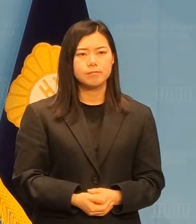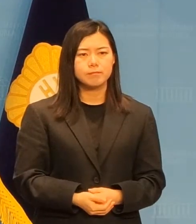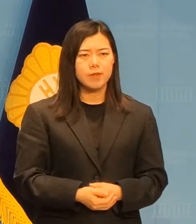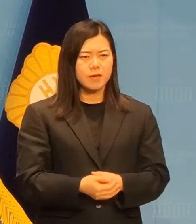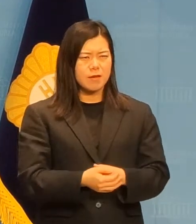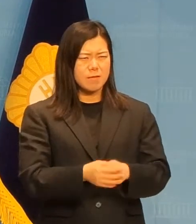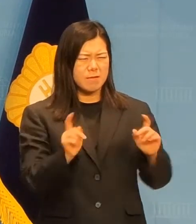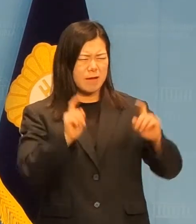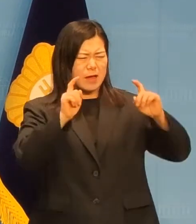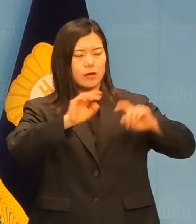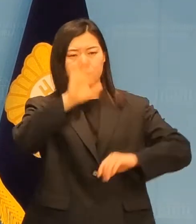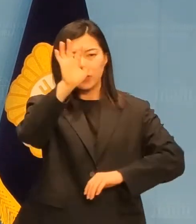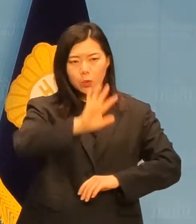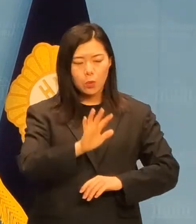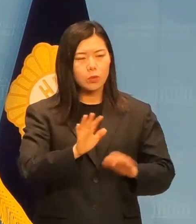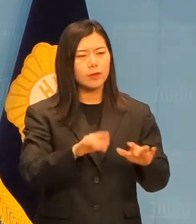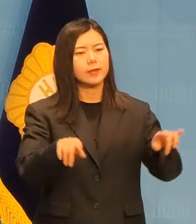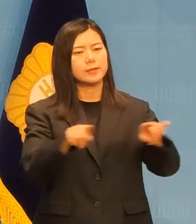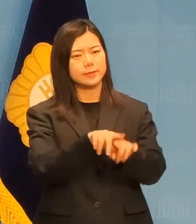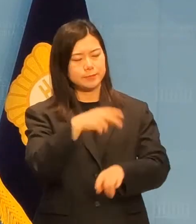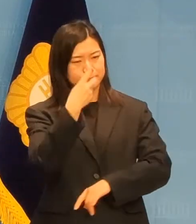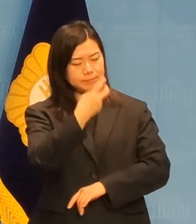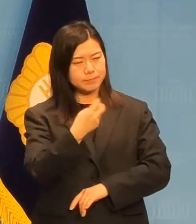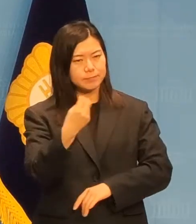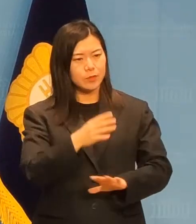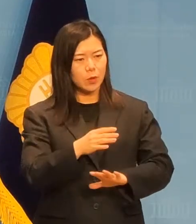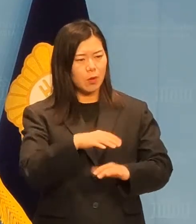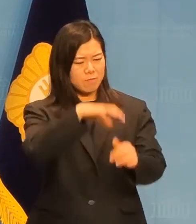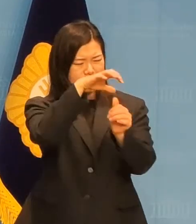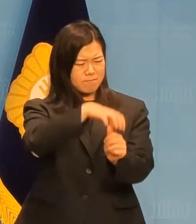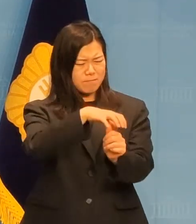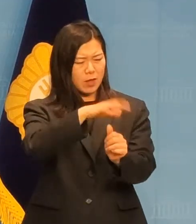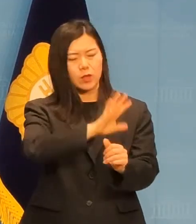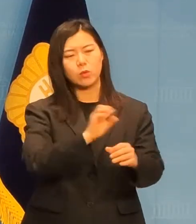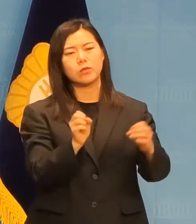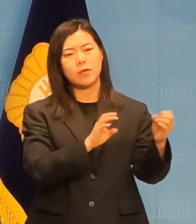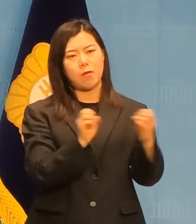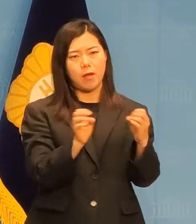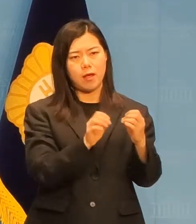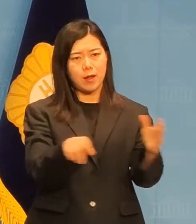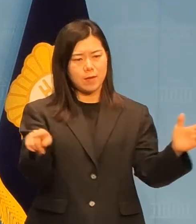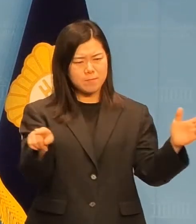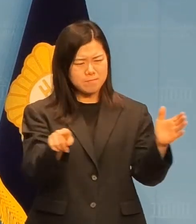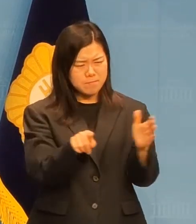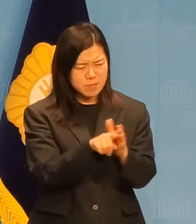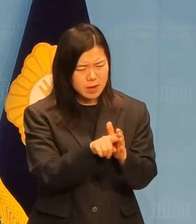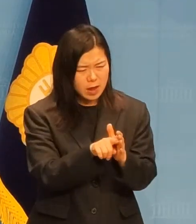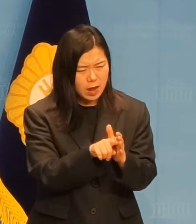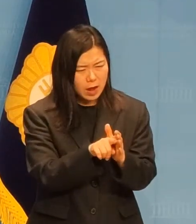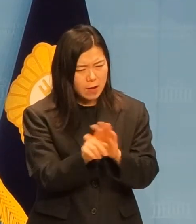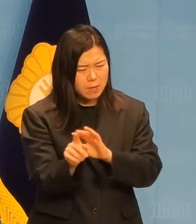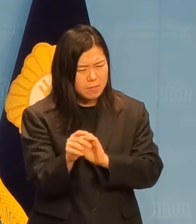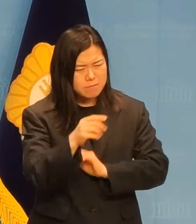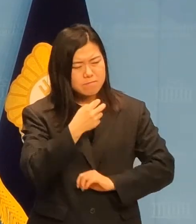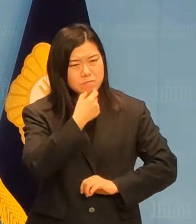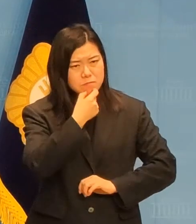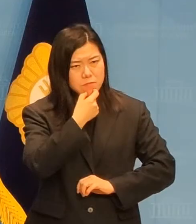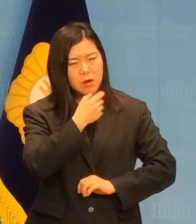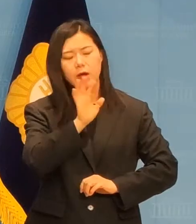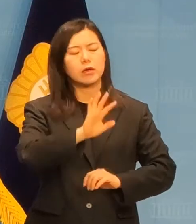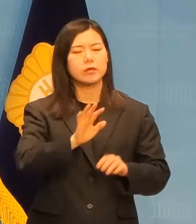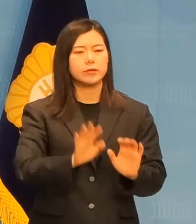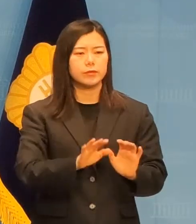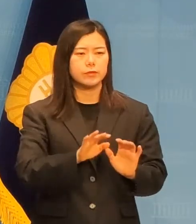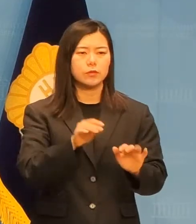아니라 관리로, 고립이 아니라 대화로, 불신이 아니라 예측 가능한 협력으로